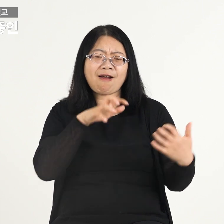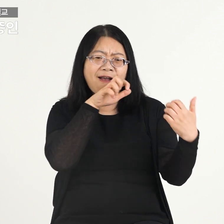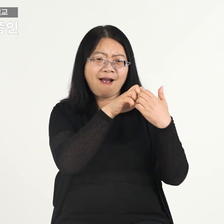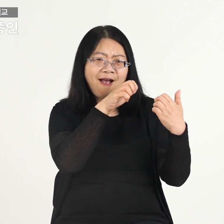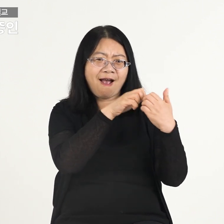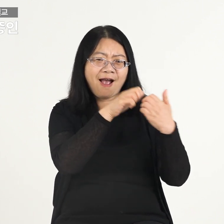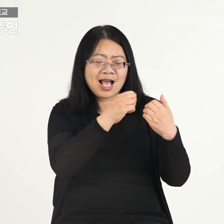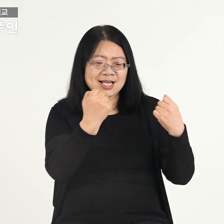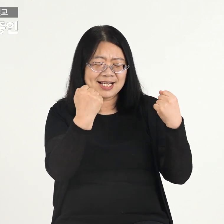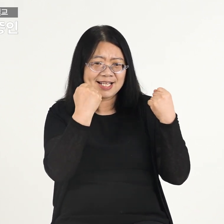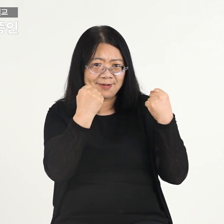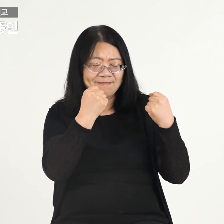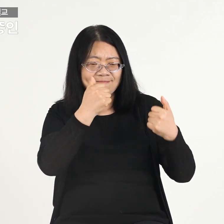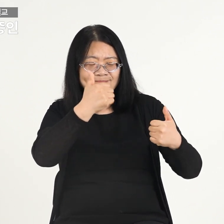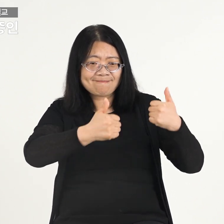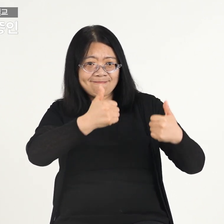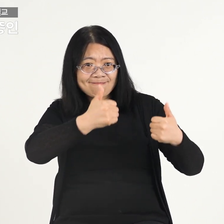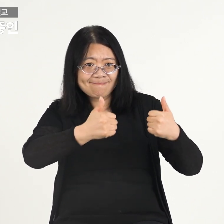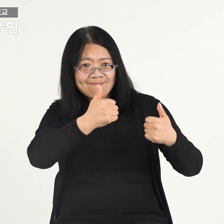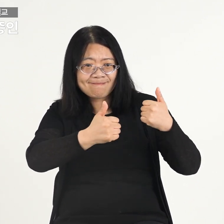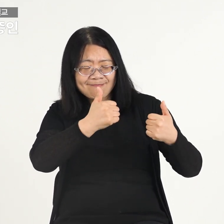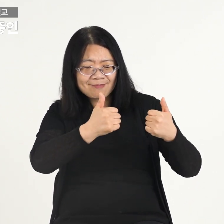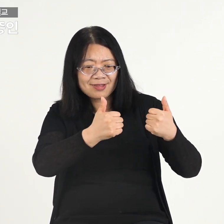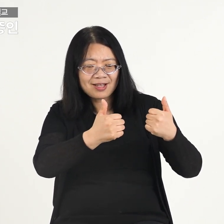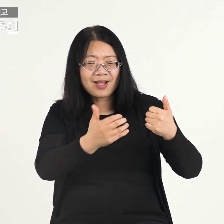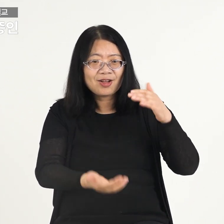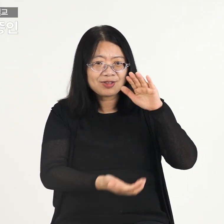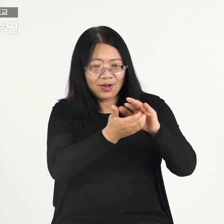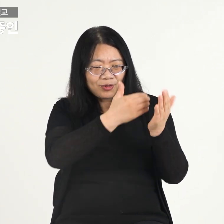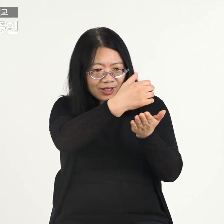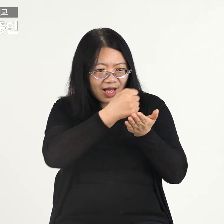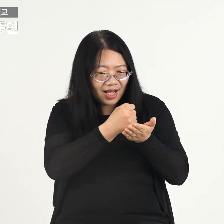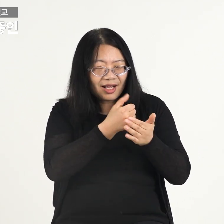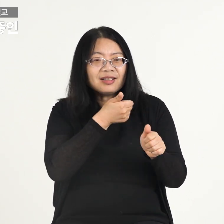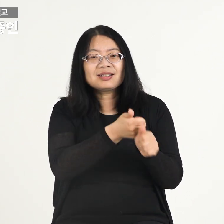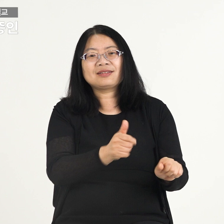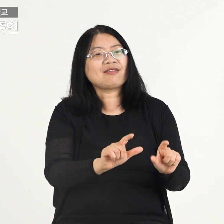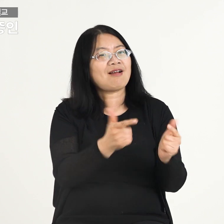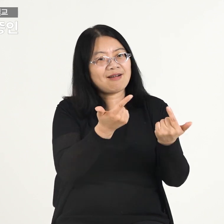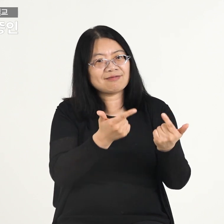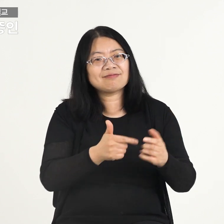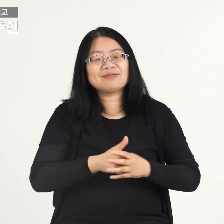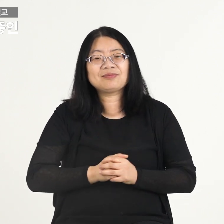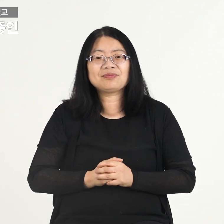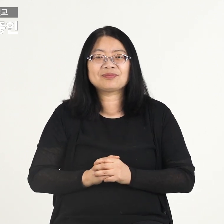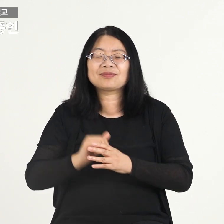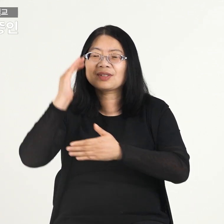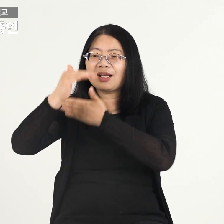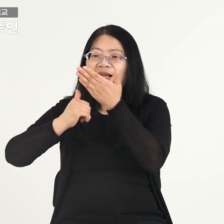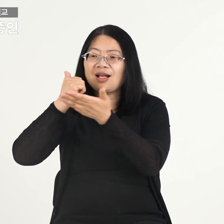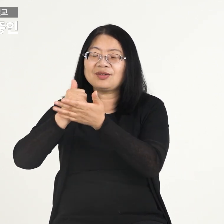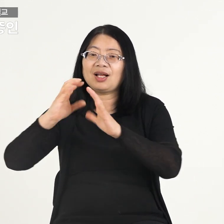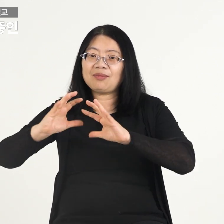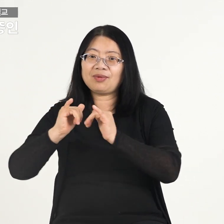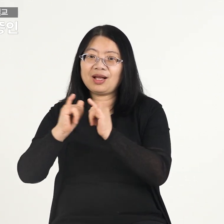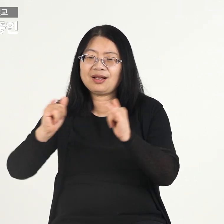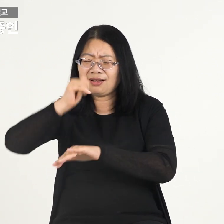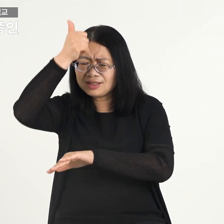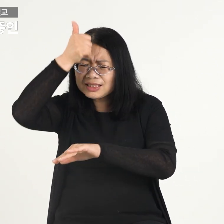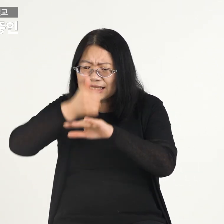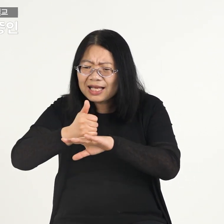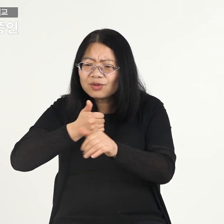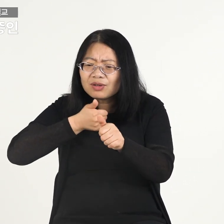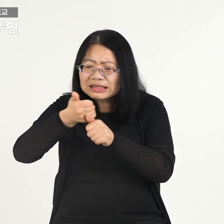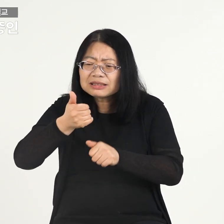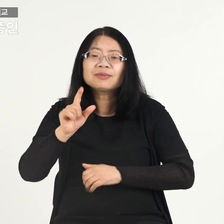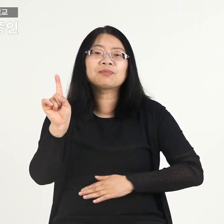전쟁이나 힘과 힘의 대결로 성취되는 승리가 아니라 하나님의 백성들의 최종적